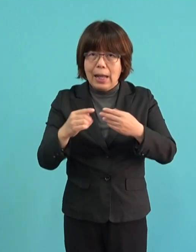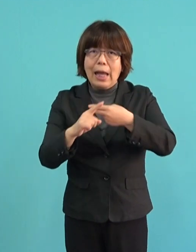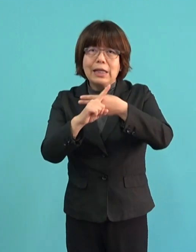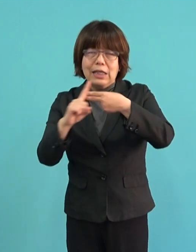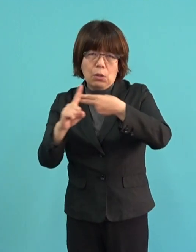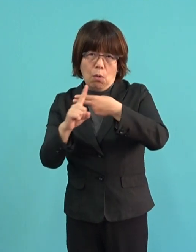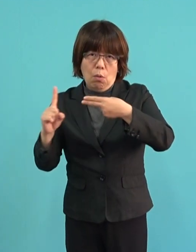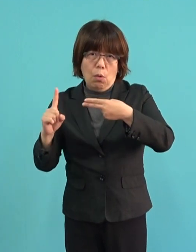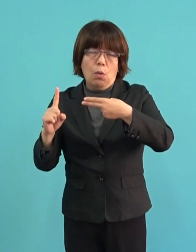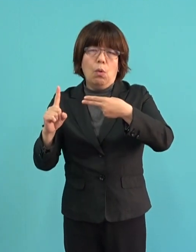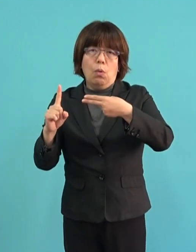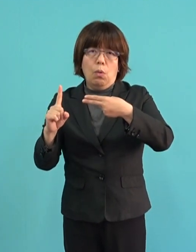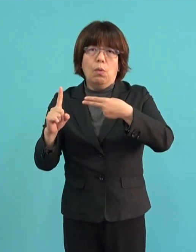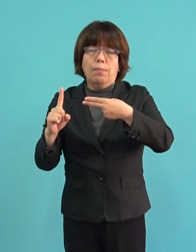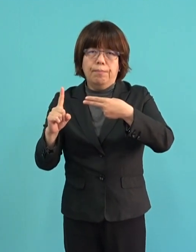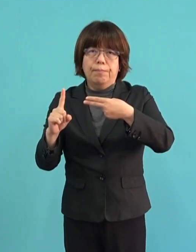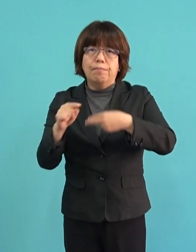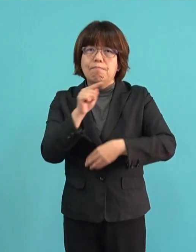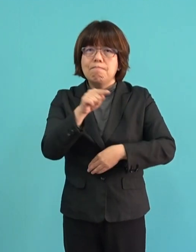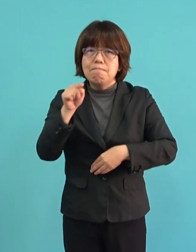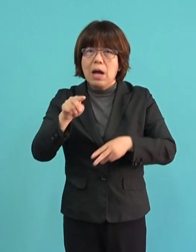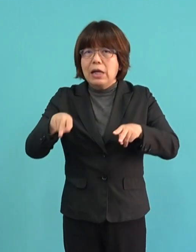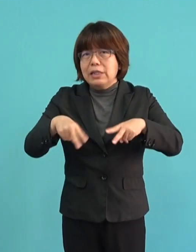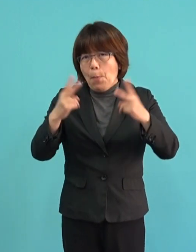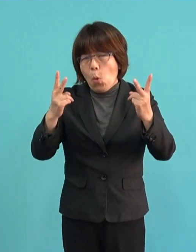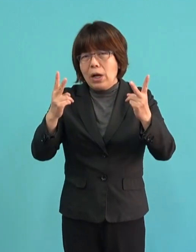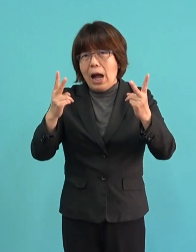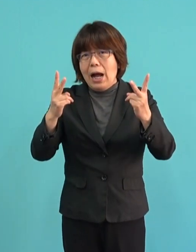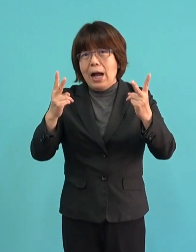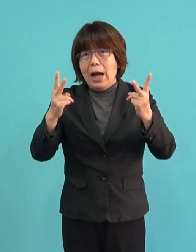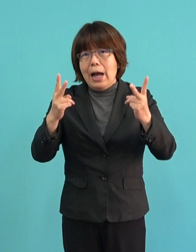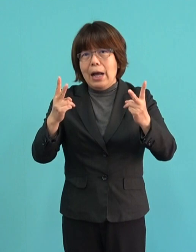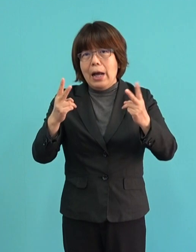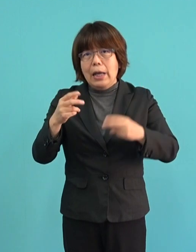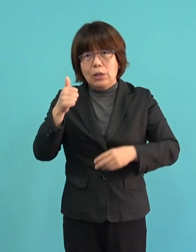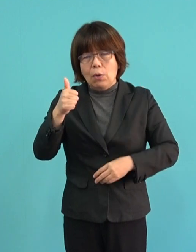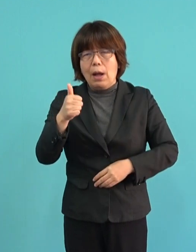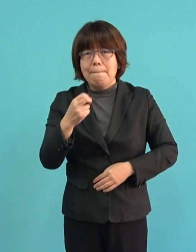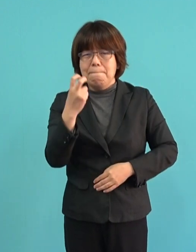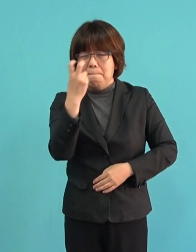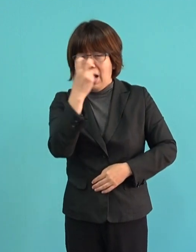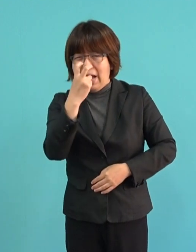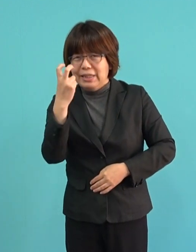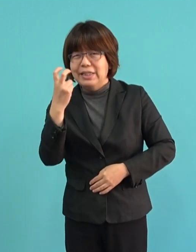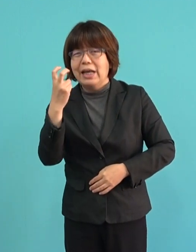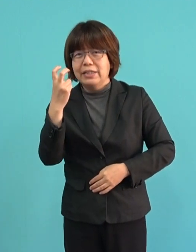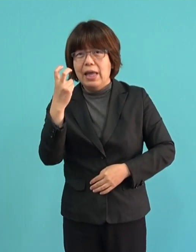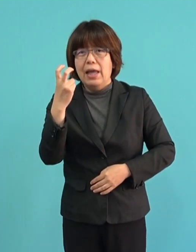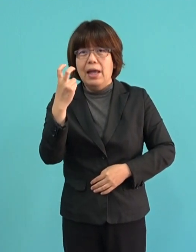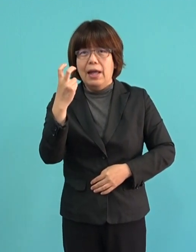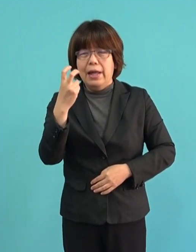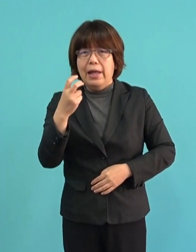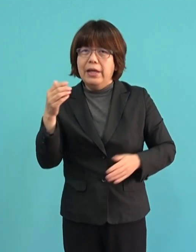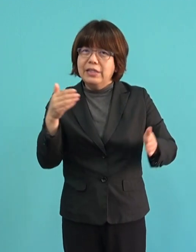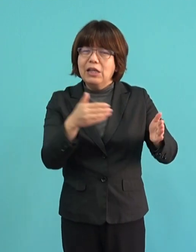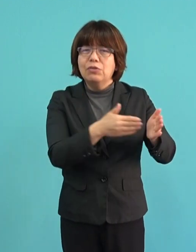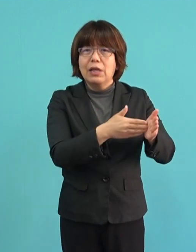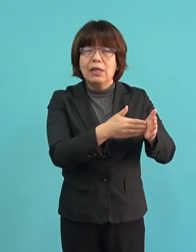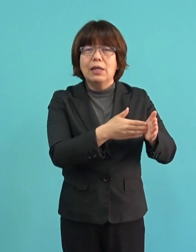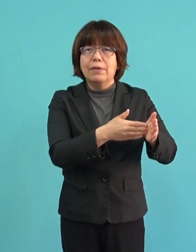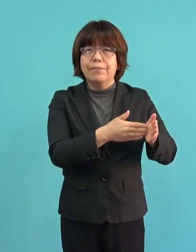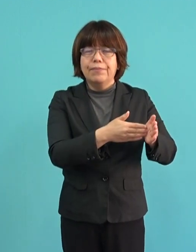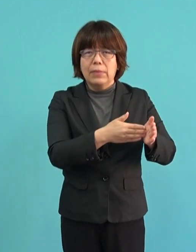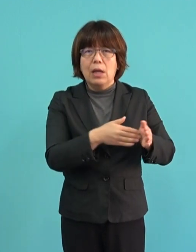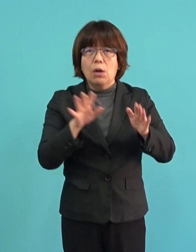たり機能性であったりあのそういったものをですね専門家の方々が審査をされまして最終的に